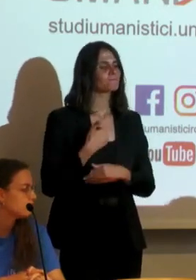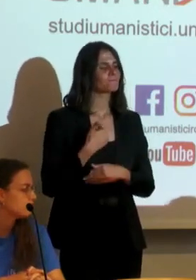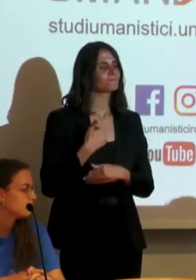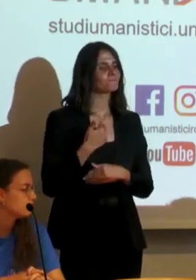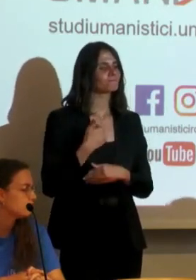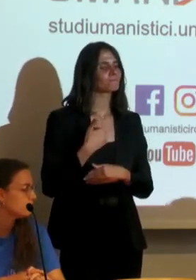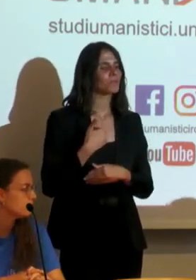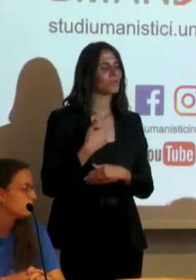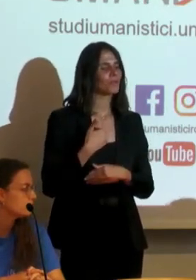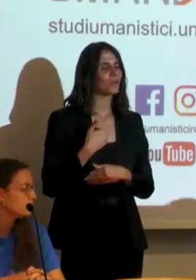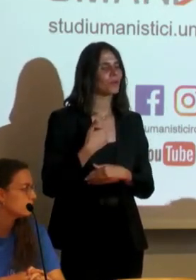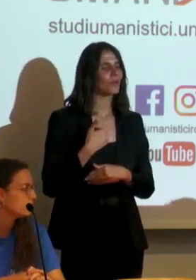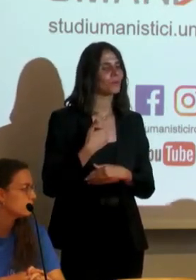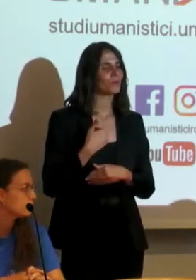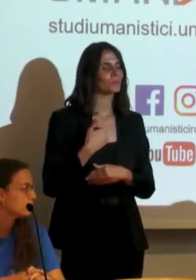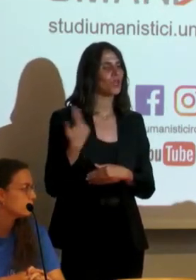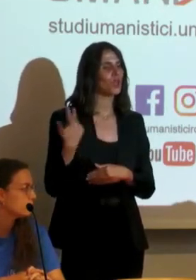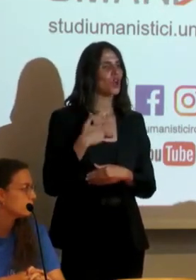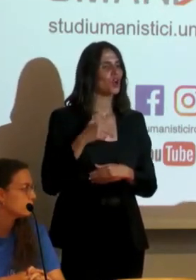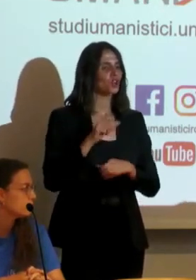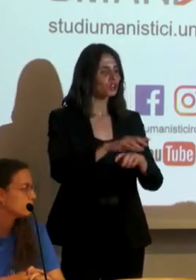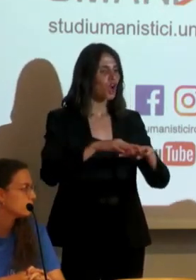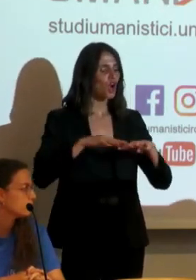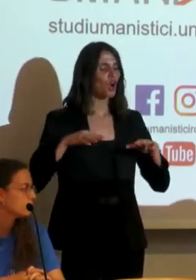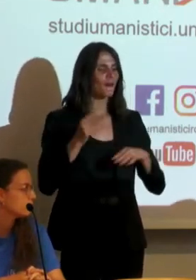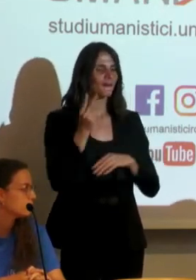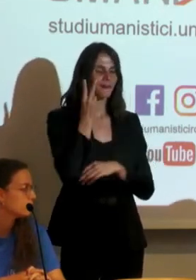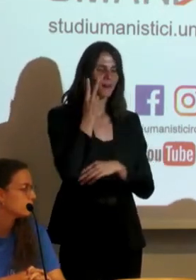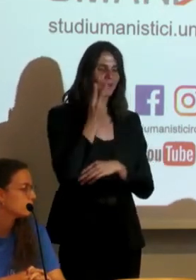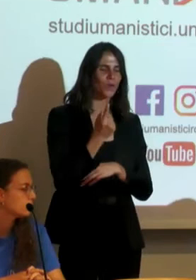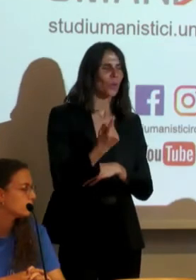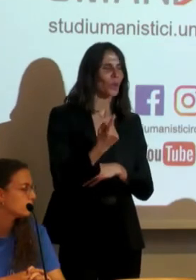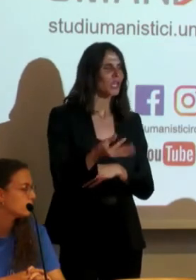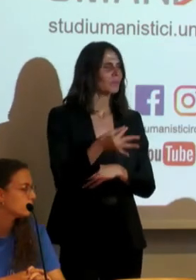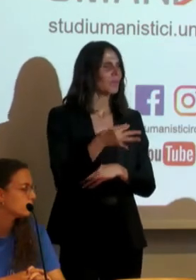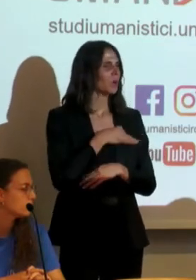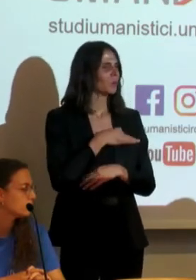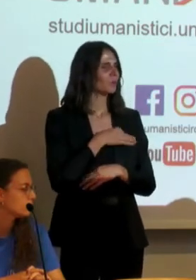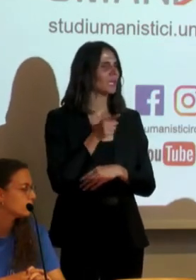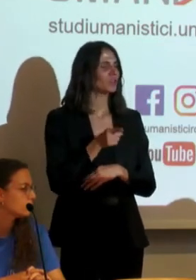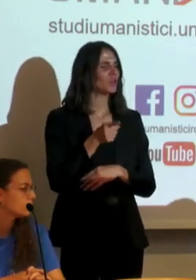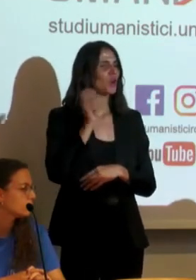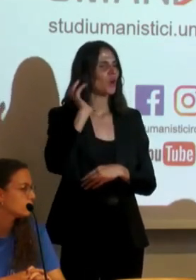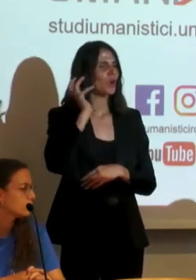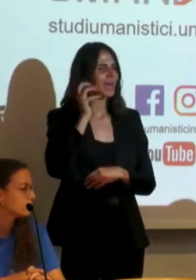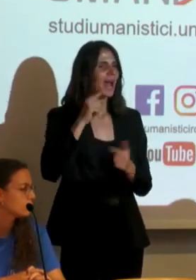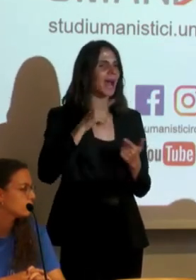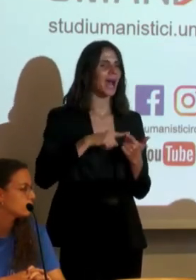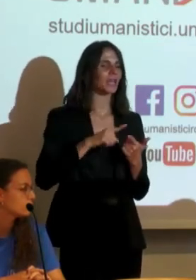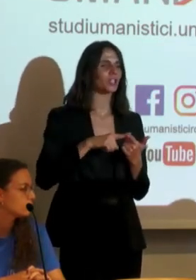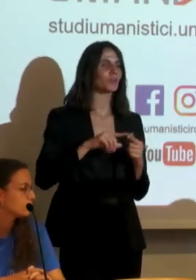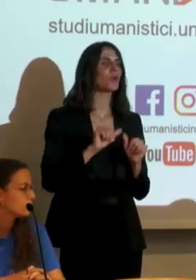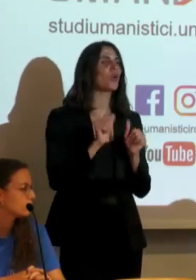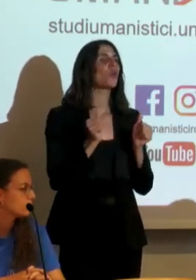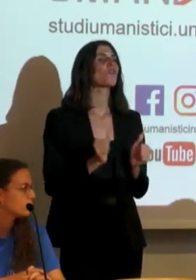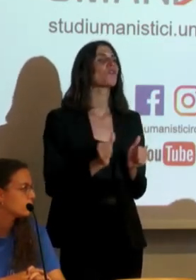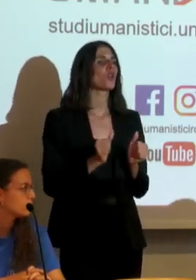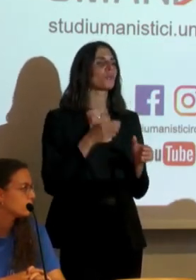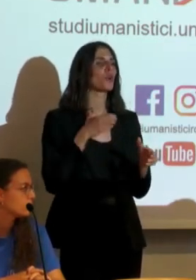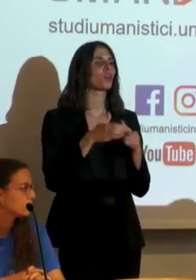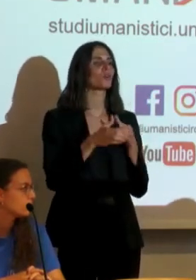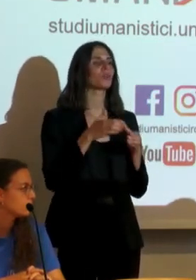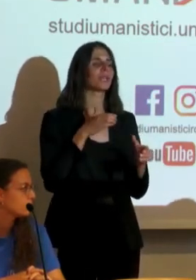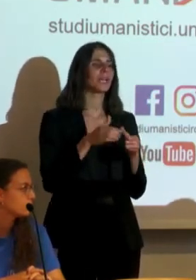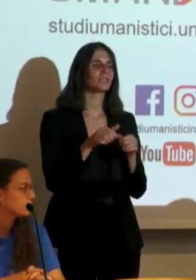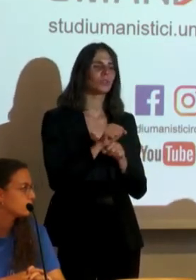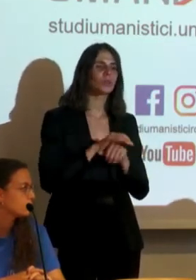social, negli interventi anche radiofonici, alla televisione, nei mezzi di comunicazione di massa, tutti abbiano in